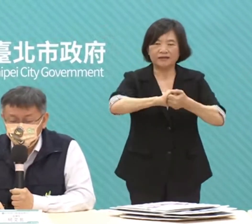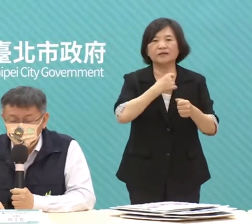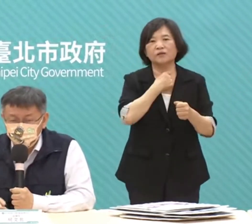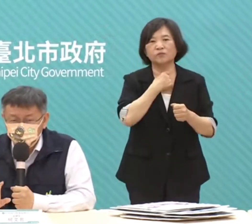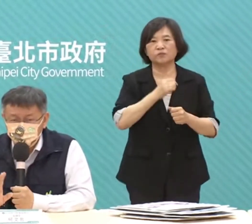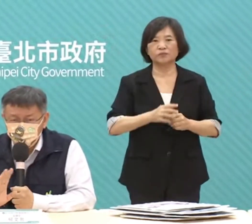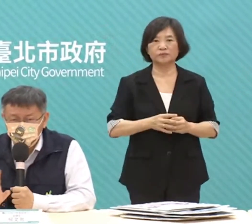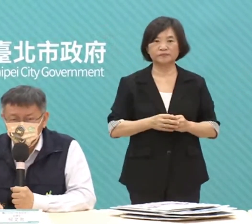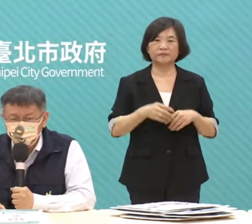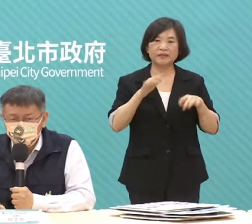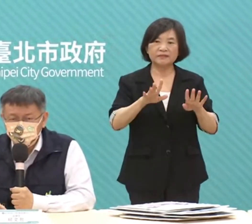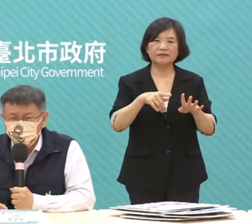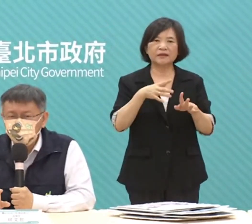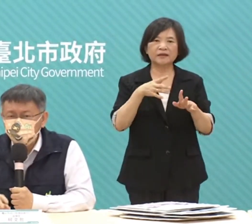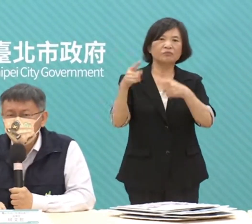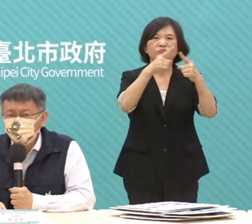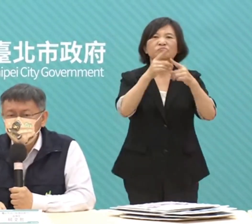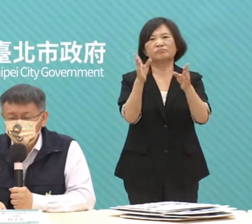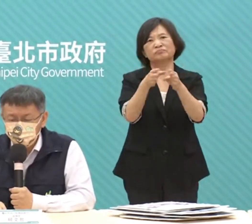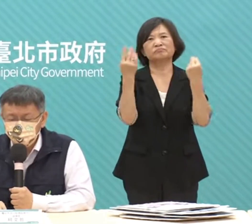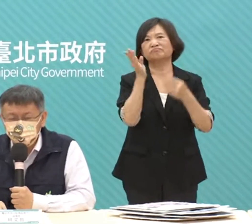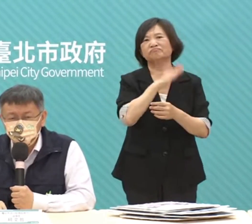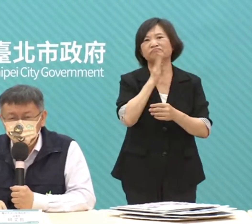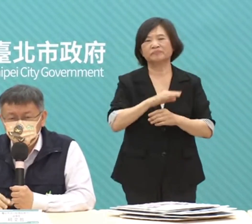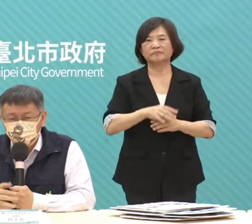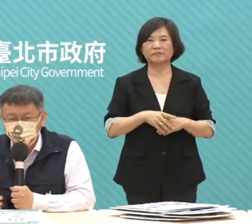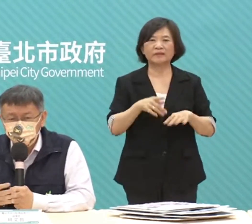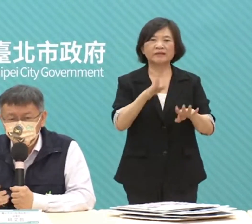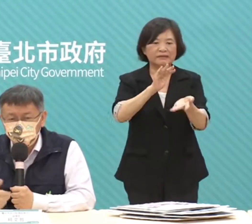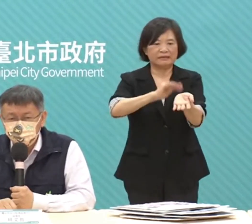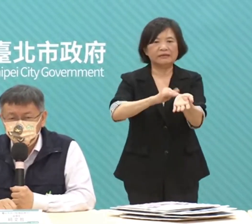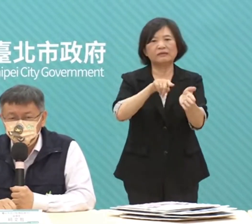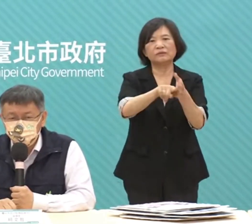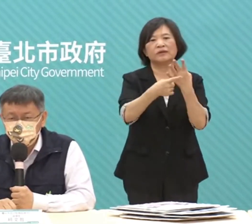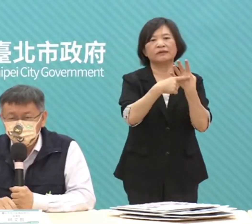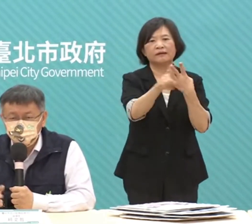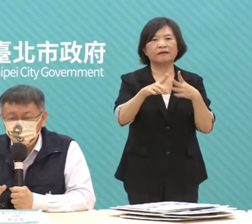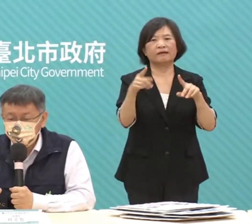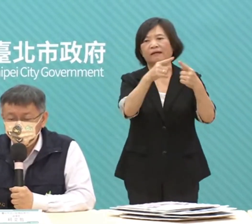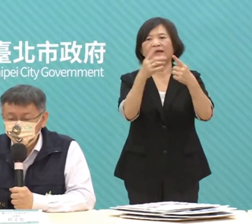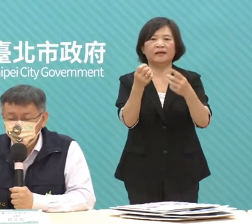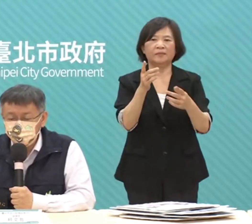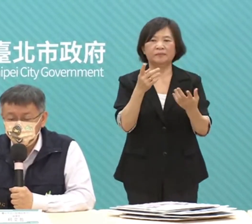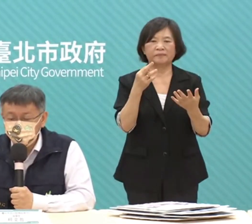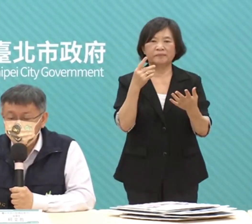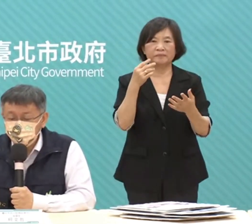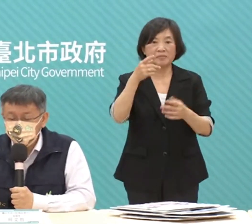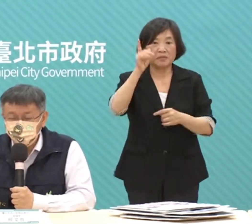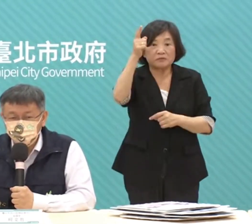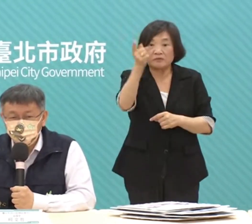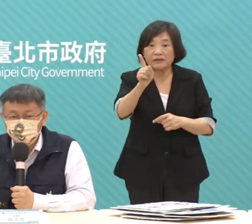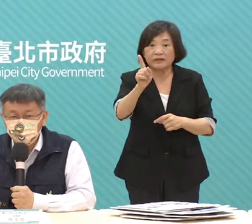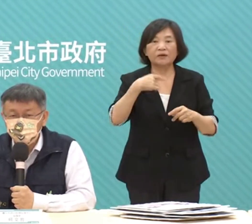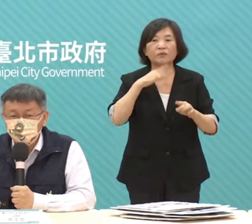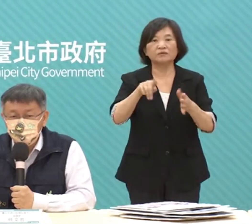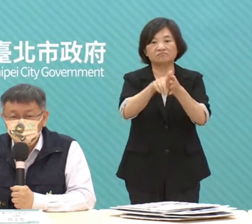哦，这一题不用辩论的。这个如果是大家医学专家来辩论，你知道，这个，除非我跟你讲哦，我